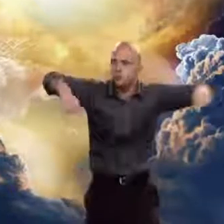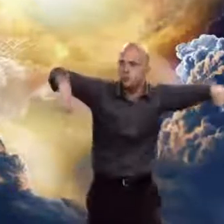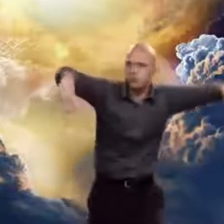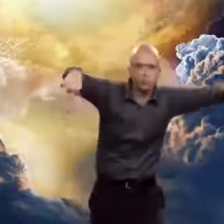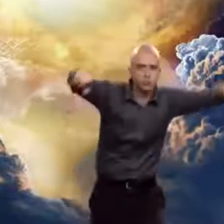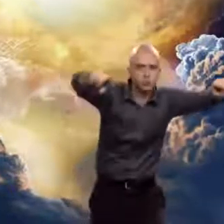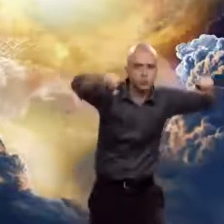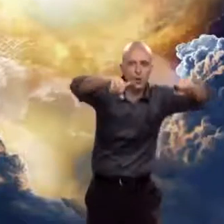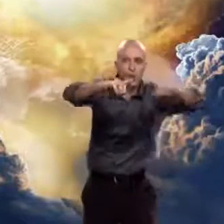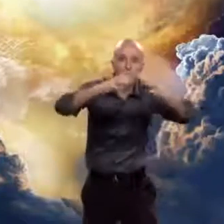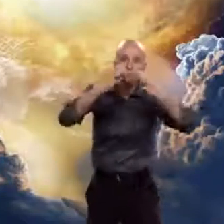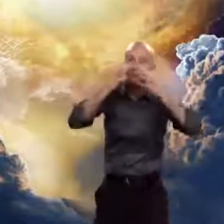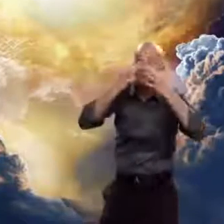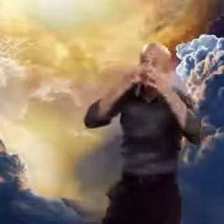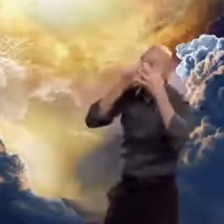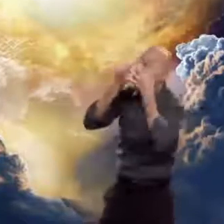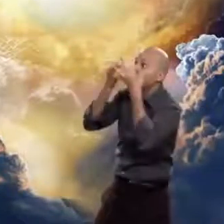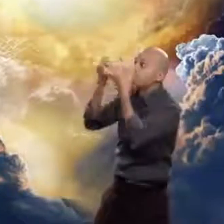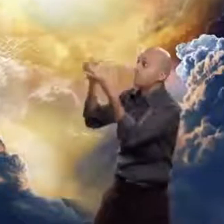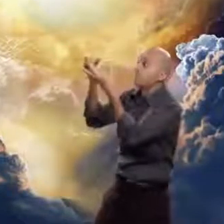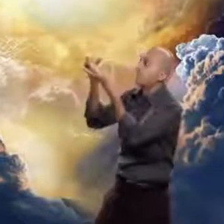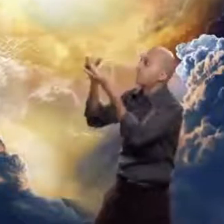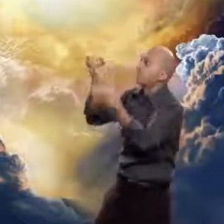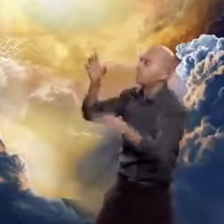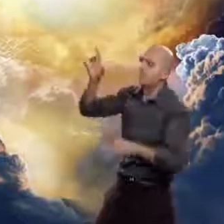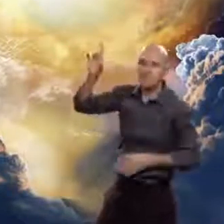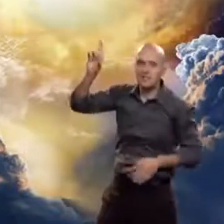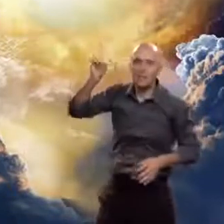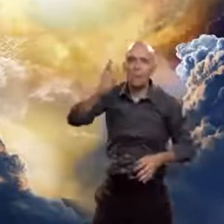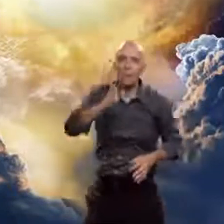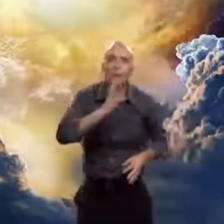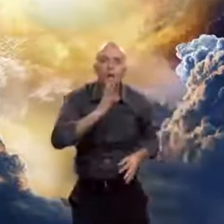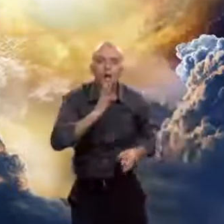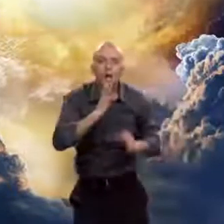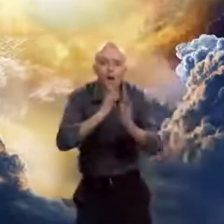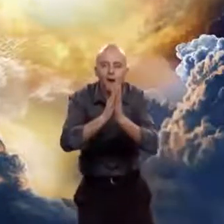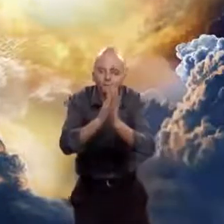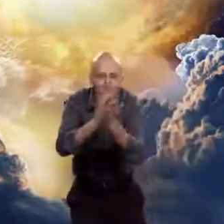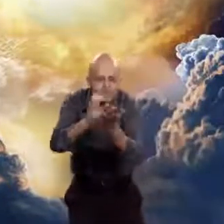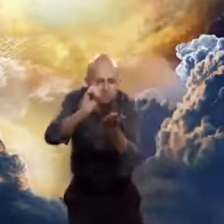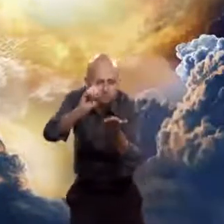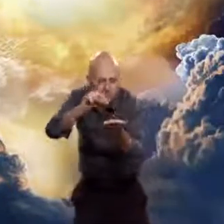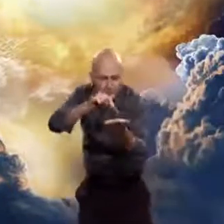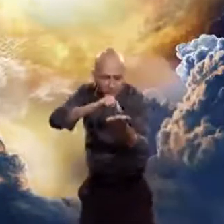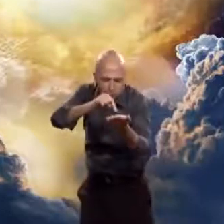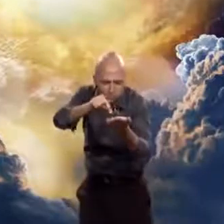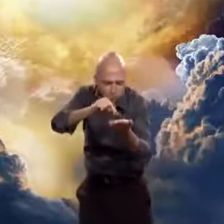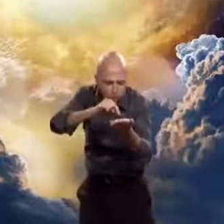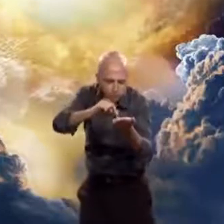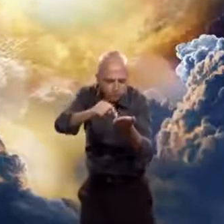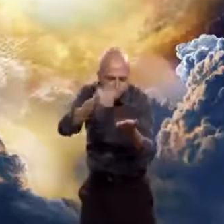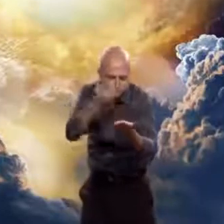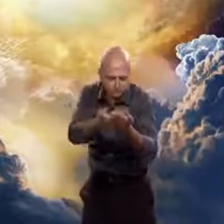de intelectuais, as deduções da ciência, as decisões de concílios eclesiásticos, a voz da maioria.